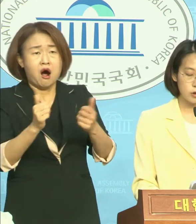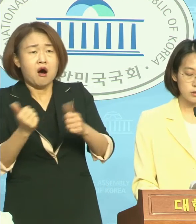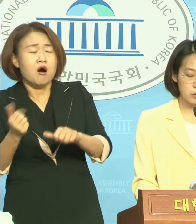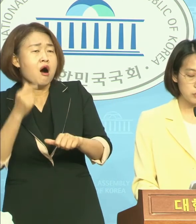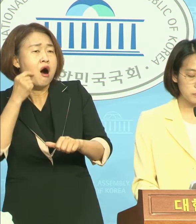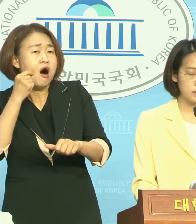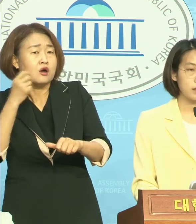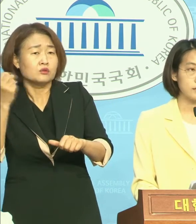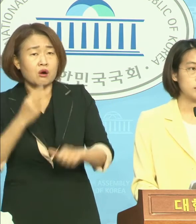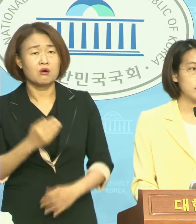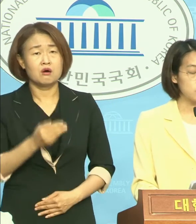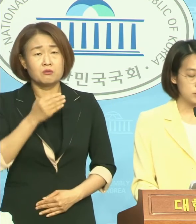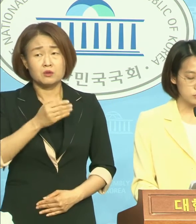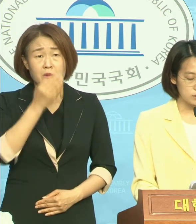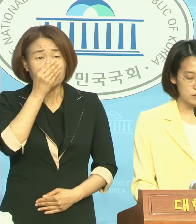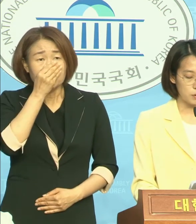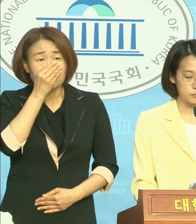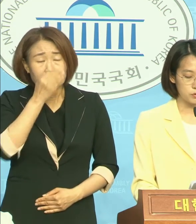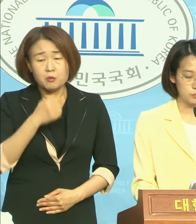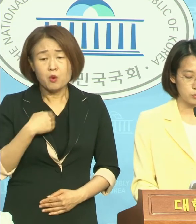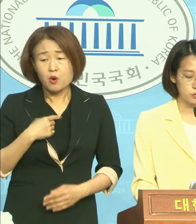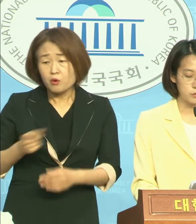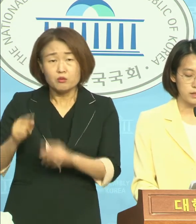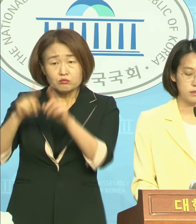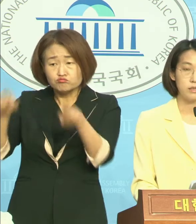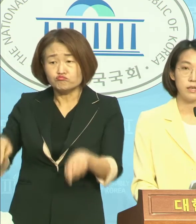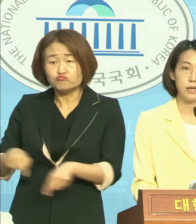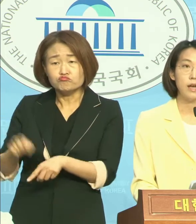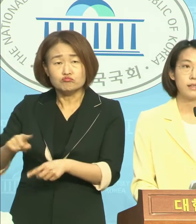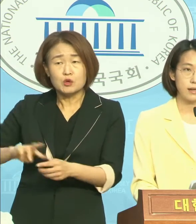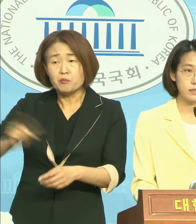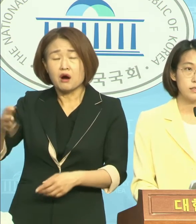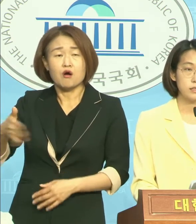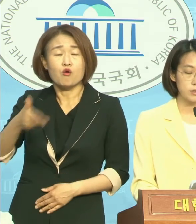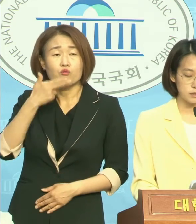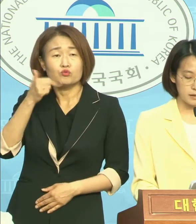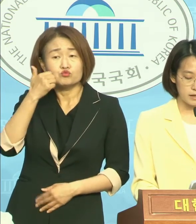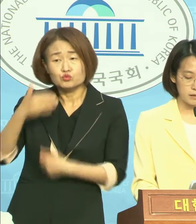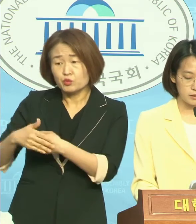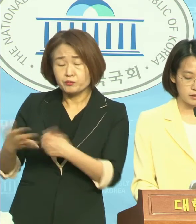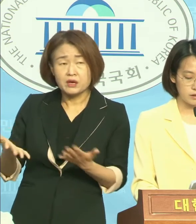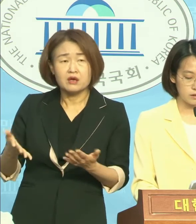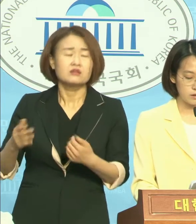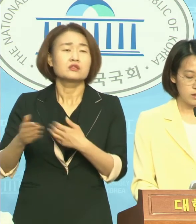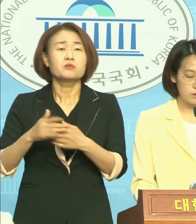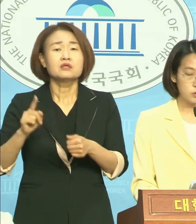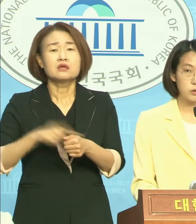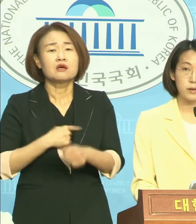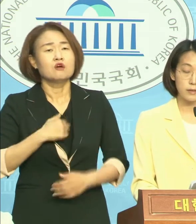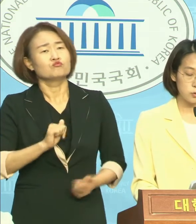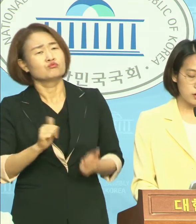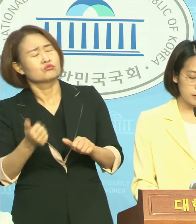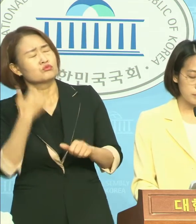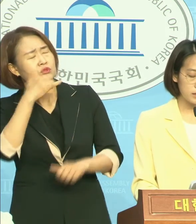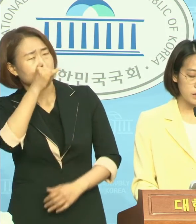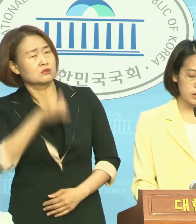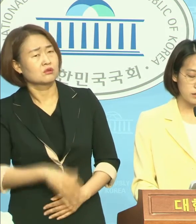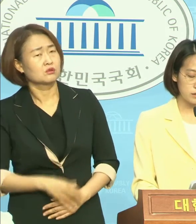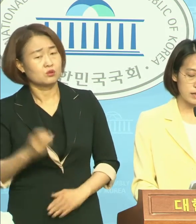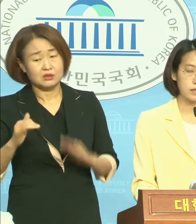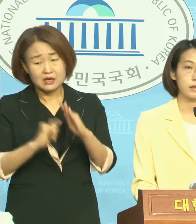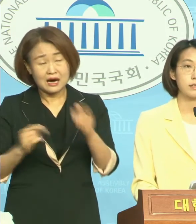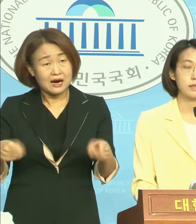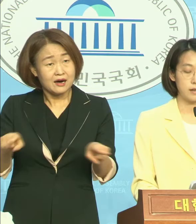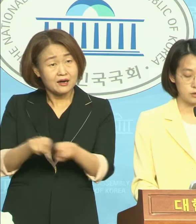떨어진 호흡기를 다시 착용 해 줄 사람이 없어서 목숨을 잃는 일이 다시는 일어나지 말아야 합니다 또 가족과 함께